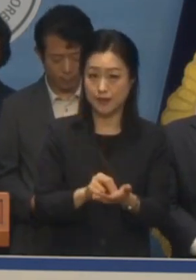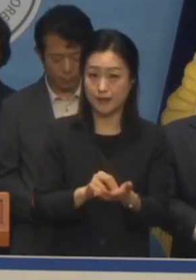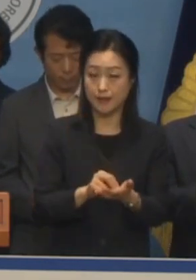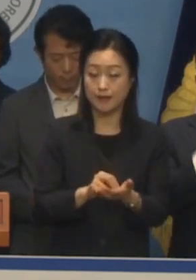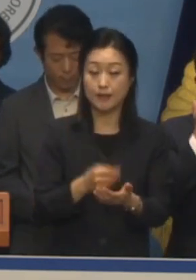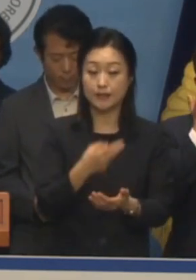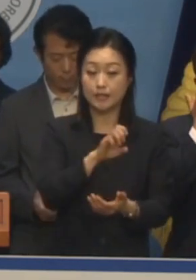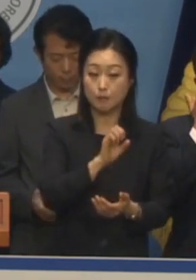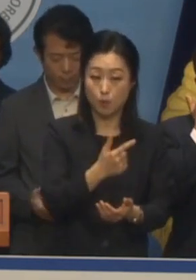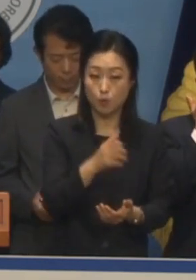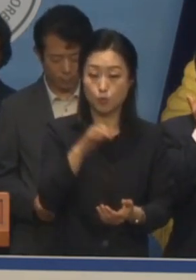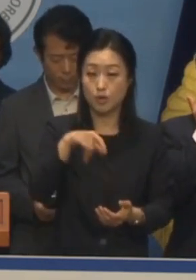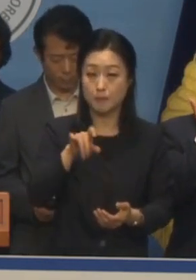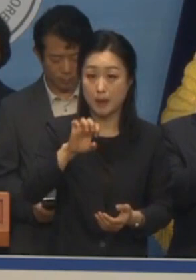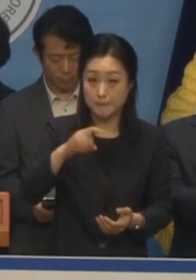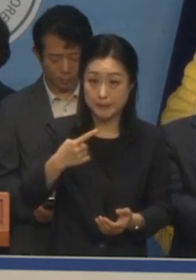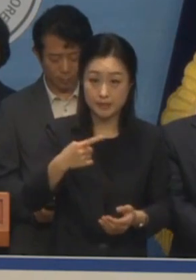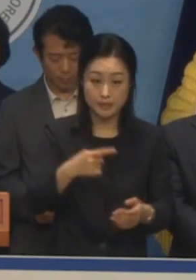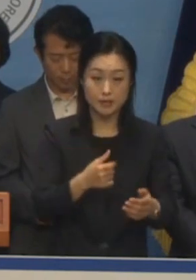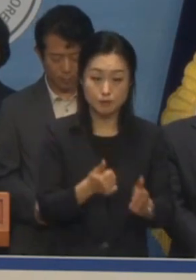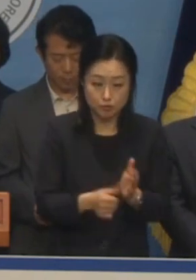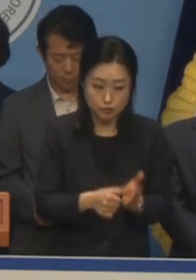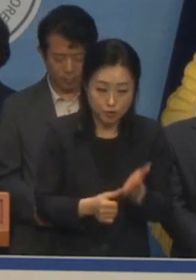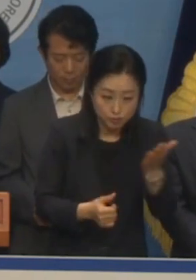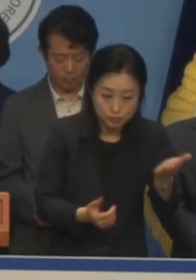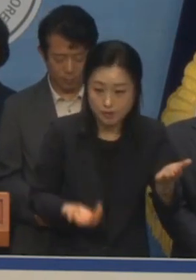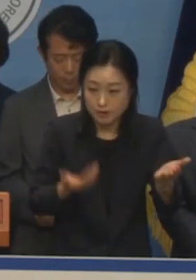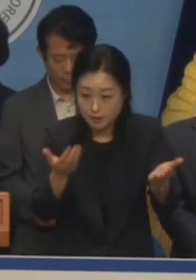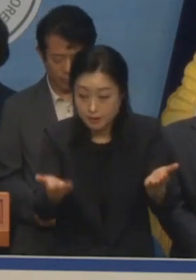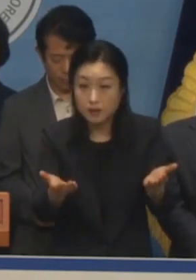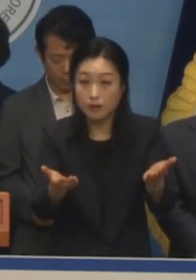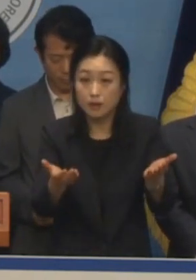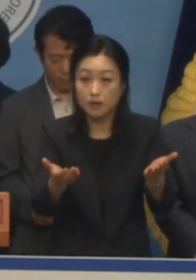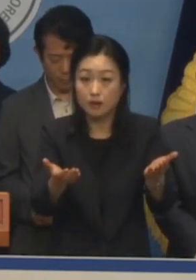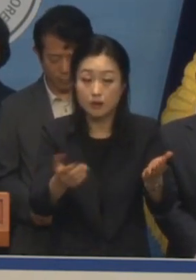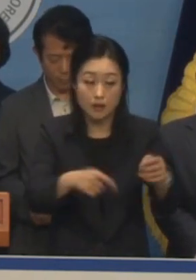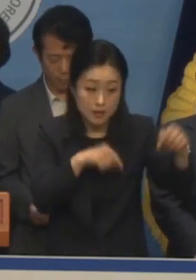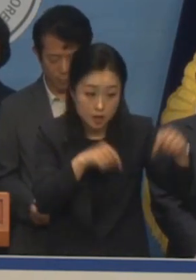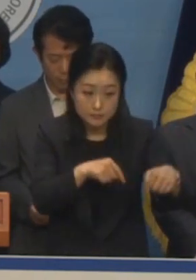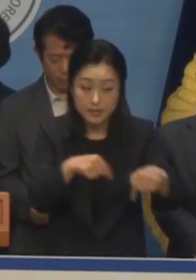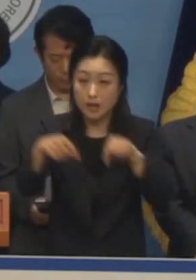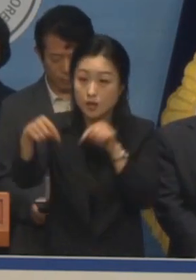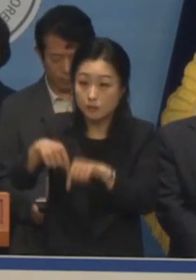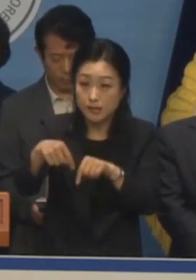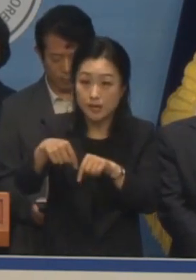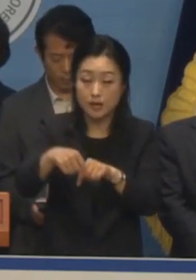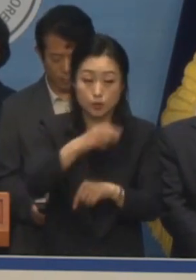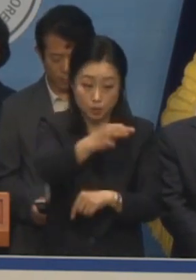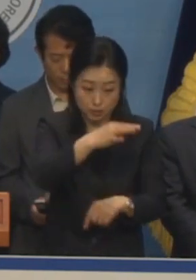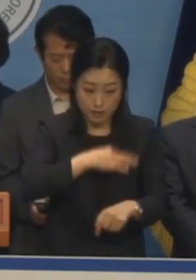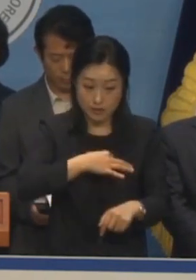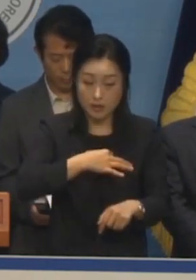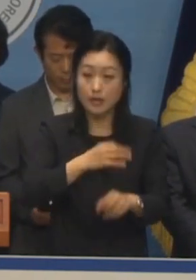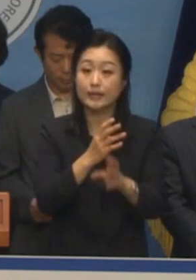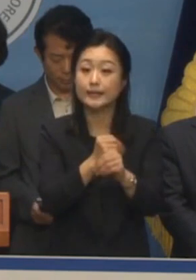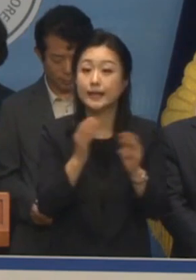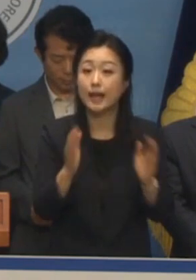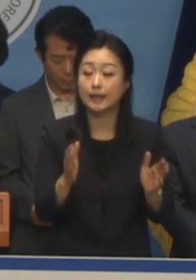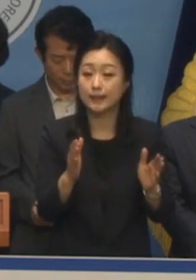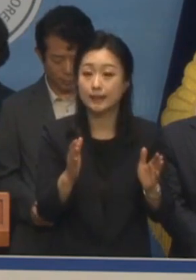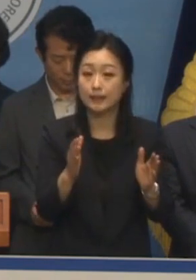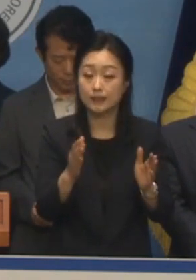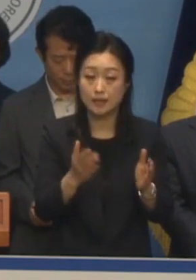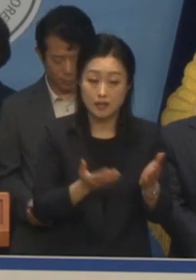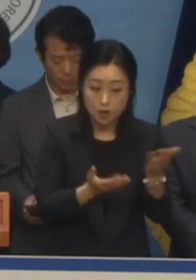실제 티몬이나 UMF에 입점한 업체들이 플랫폼 업체와 단체 협상을 통해 정산 기한,